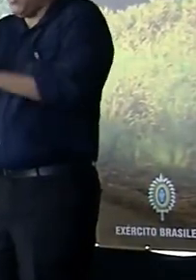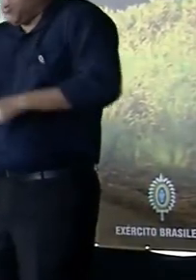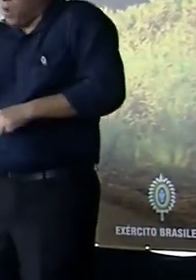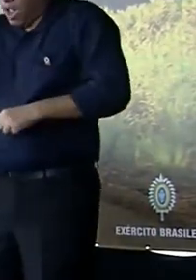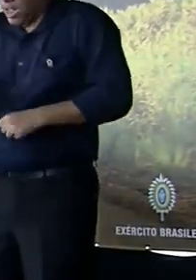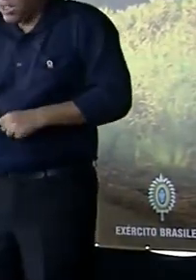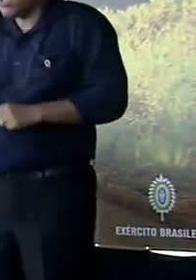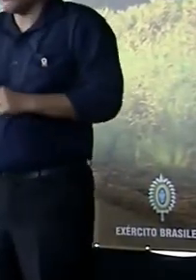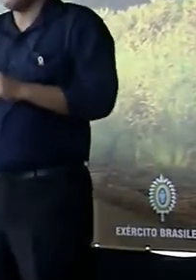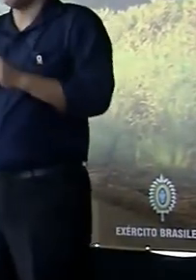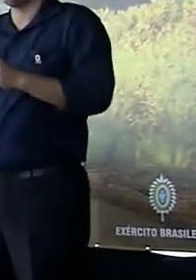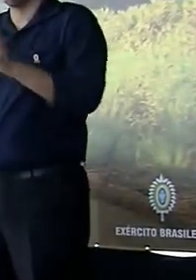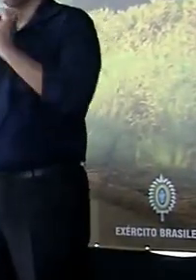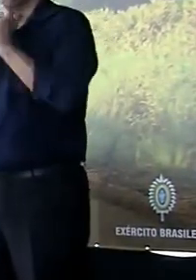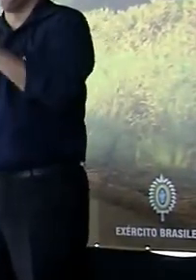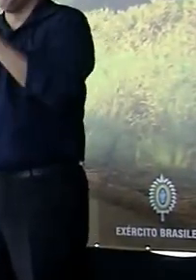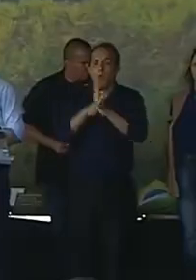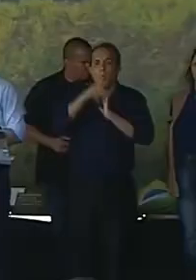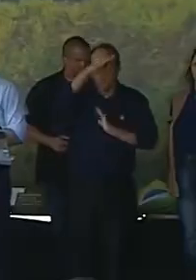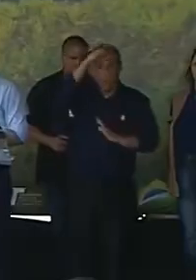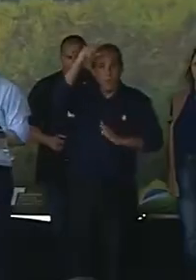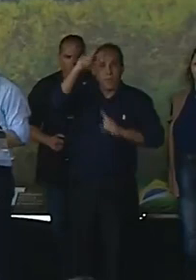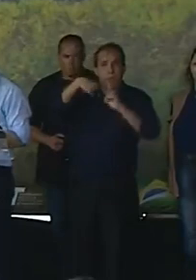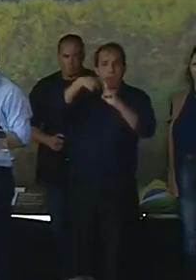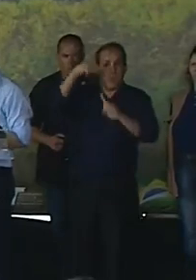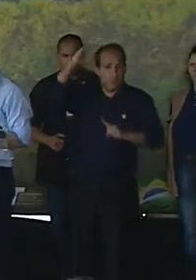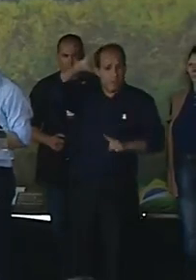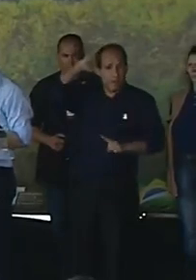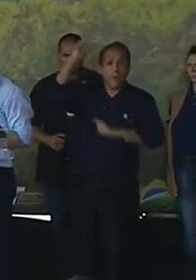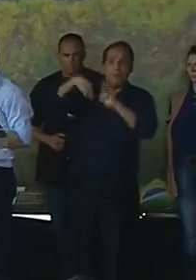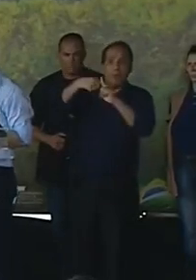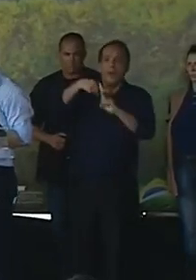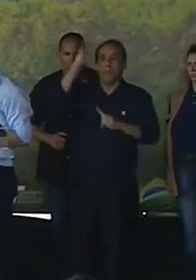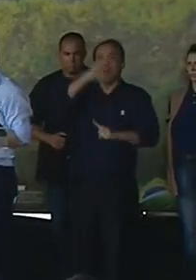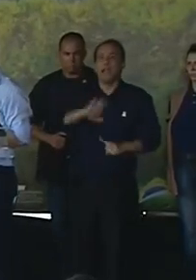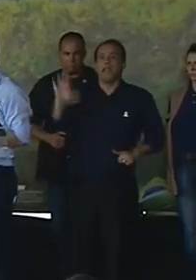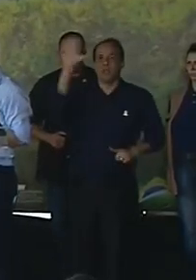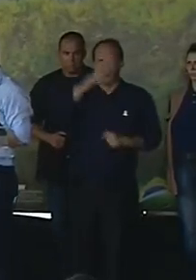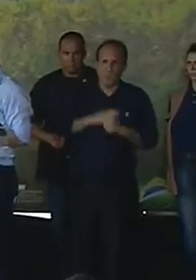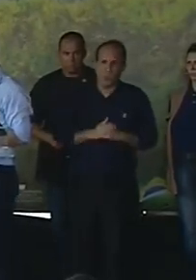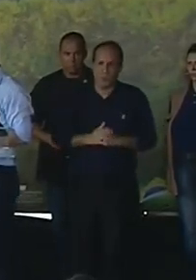importante ferrovia para Mato Grosso, para o Pará e para o Brasil.